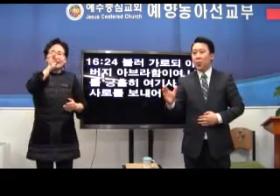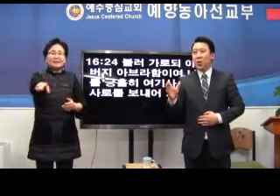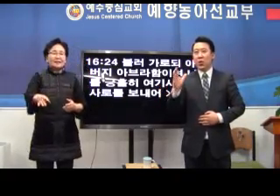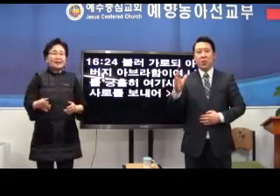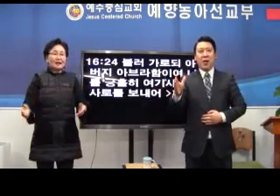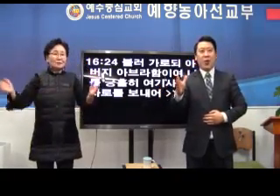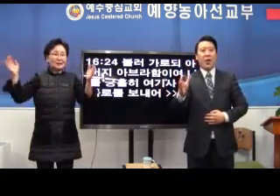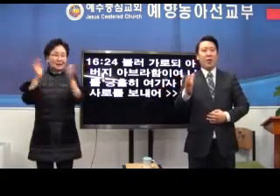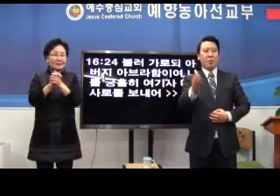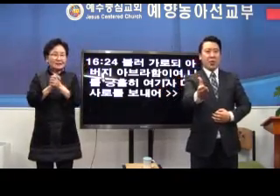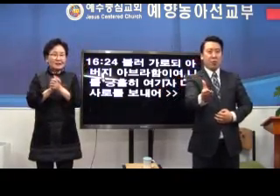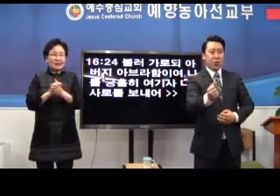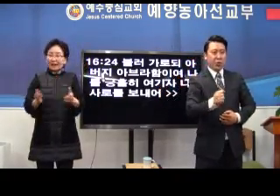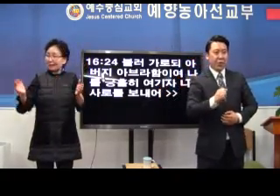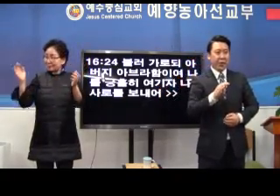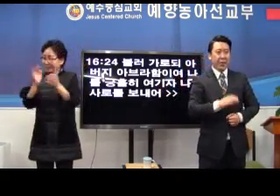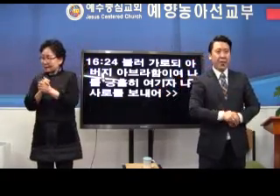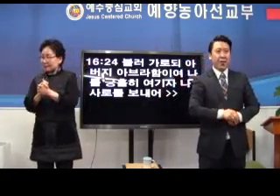오늘 그러지 말라고 하나님이 말씀 주시는 거예요.